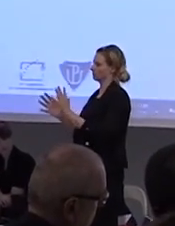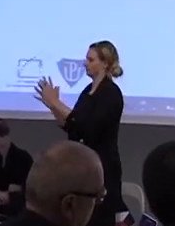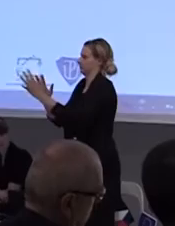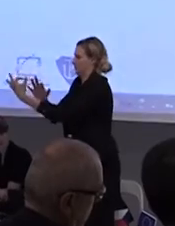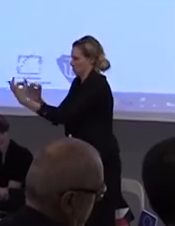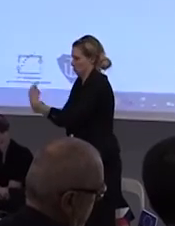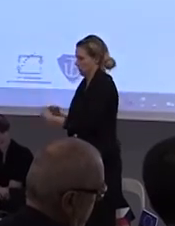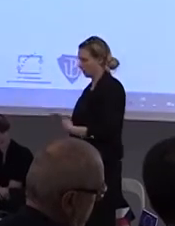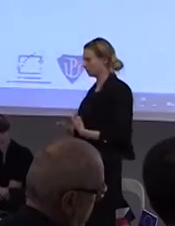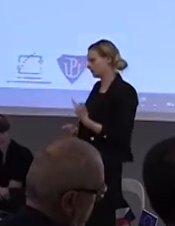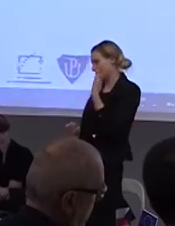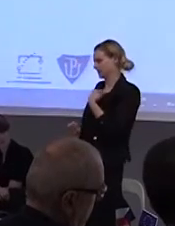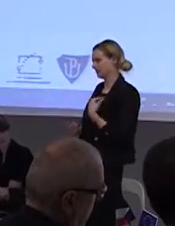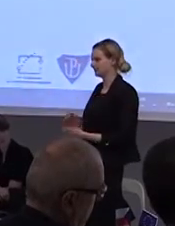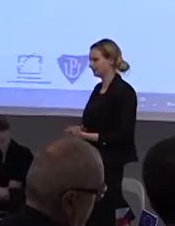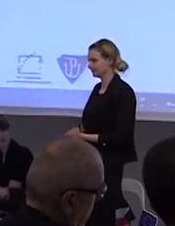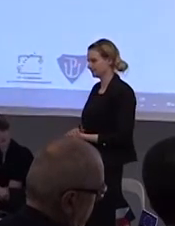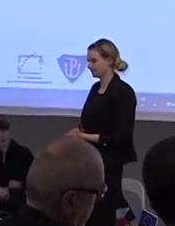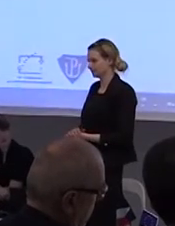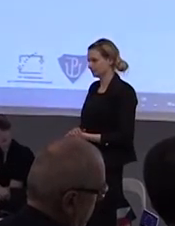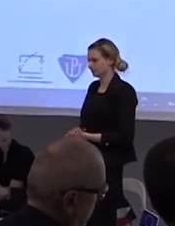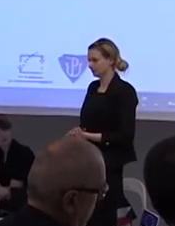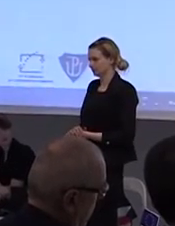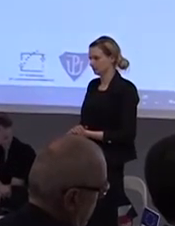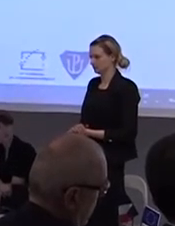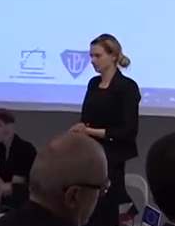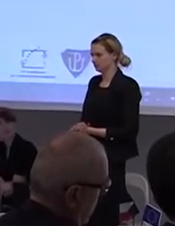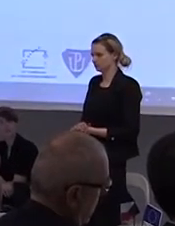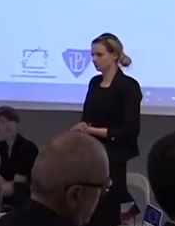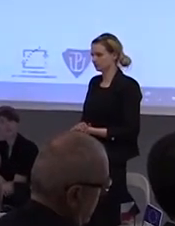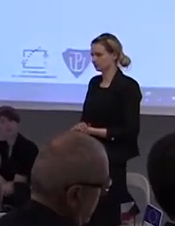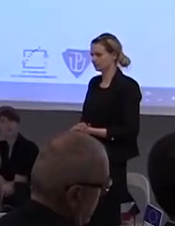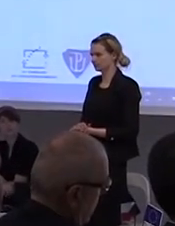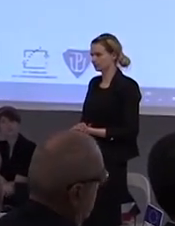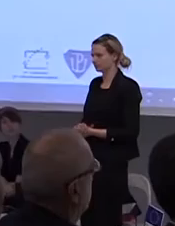provision because such provision has not been developed before.